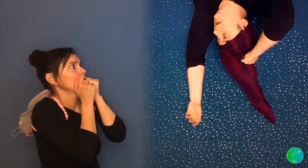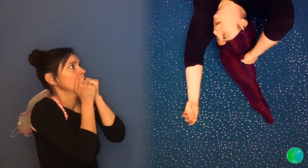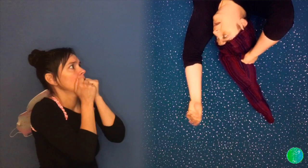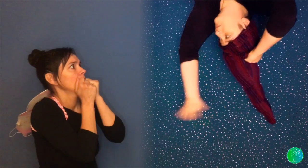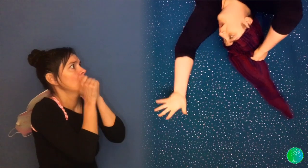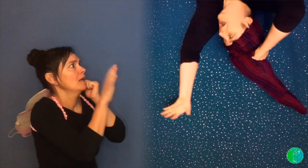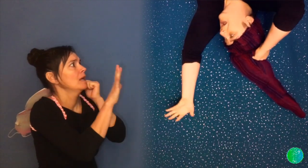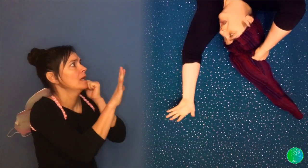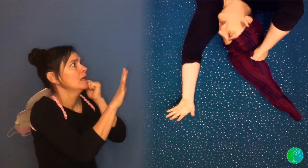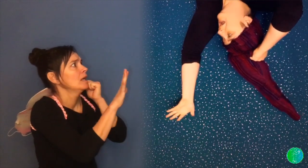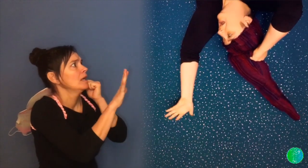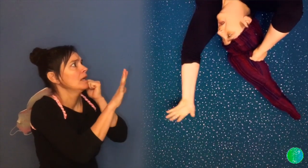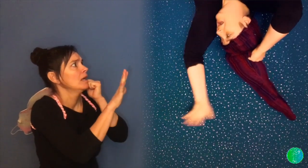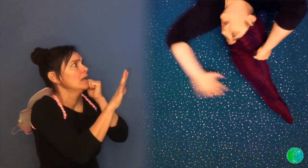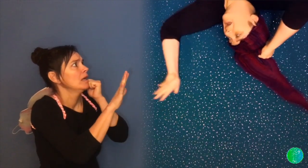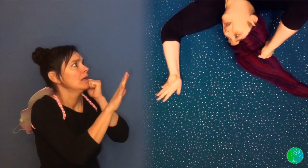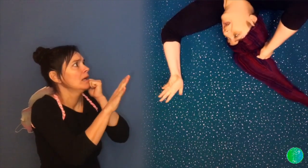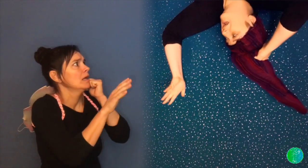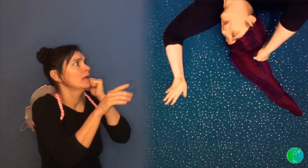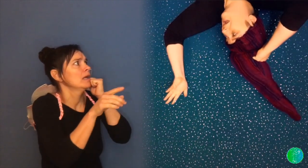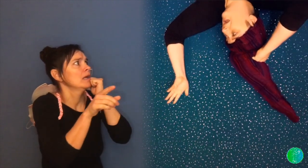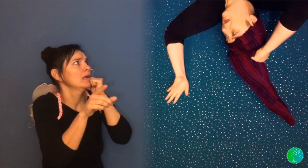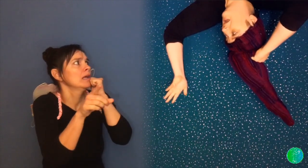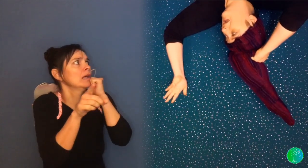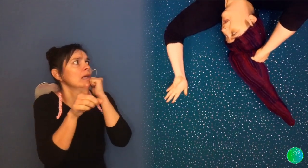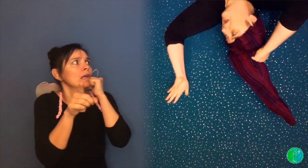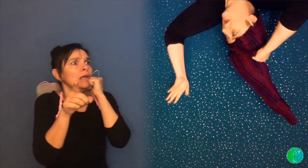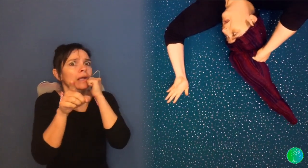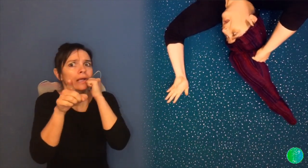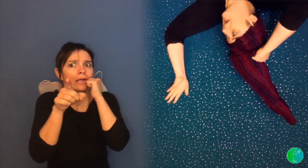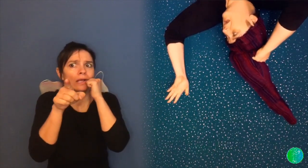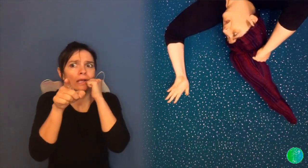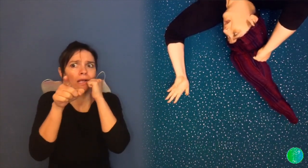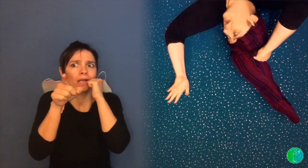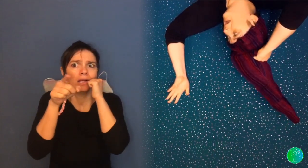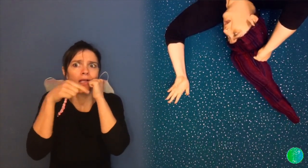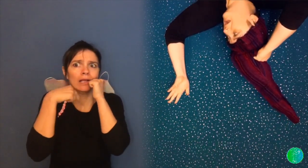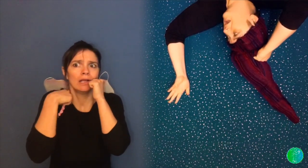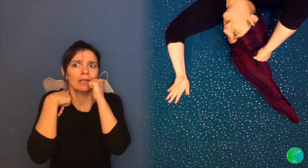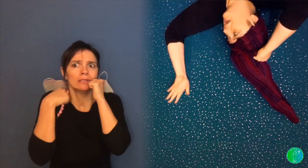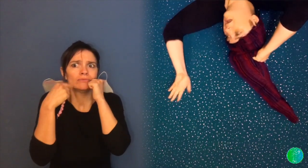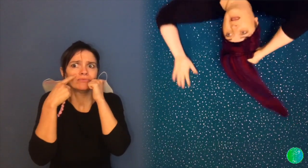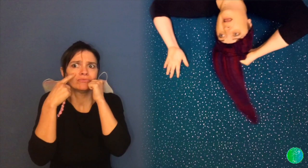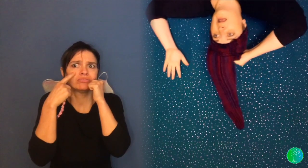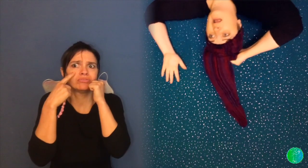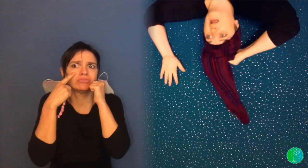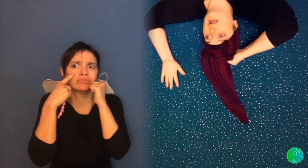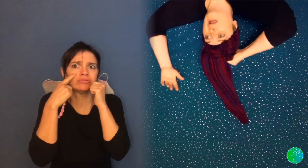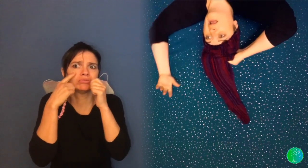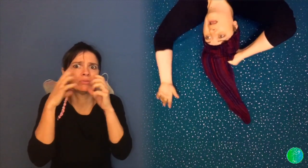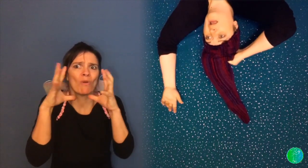Gomez passe la tête par la fenêtre du toit. Quoi encore? Bougonne-t-il.